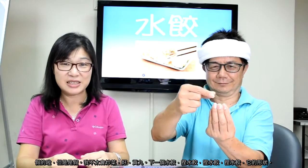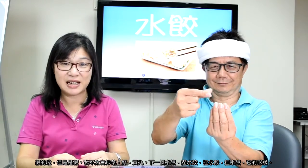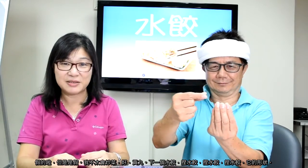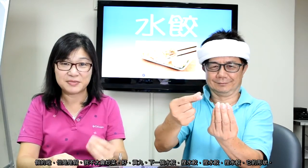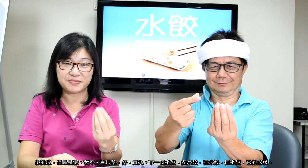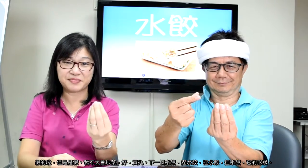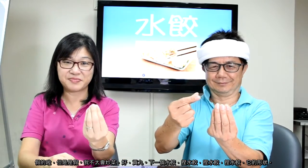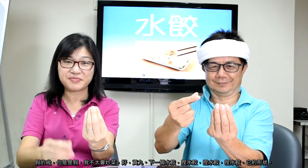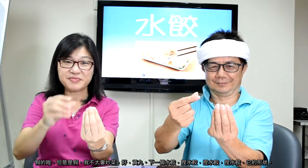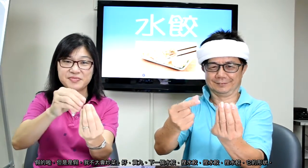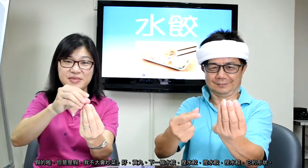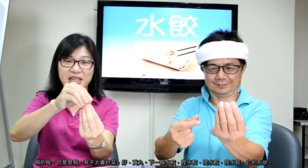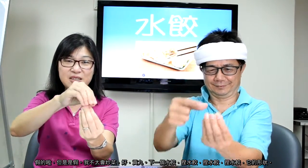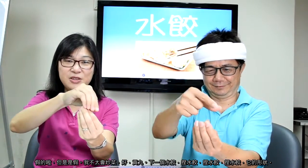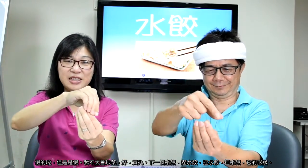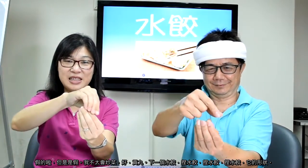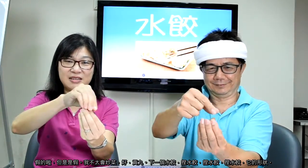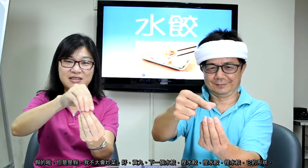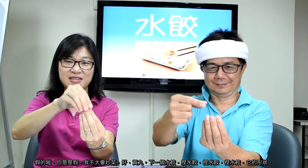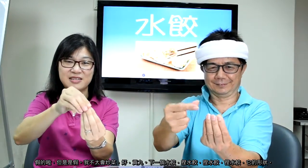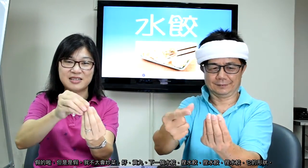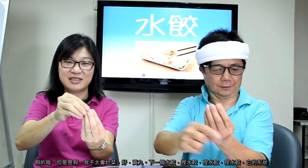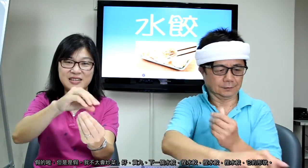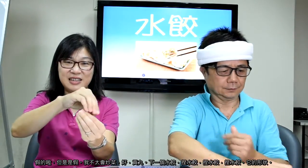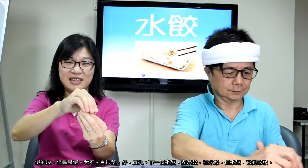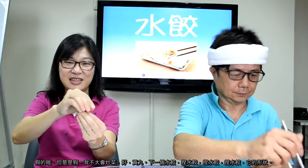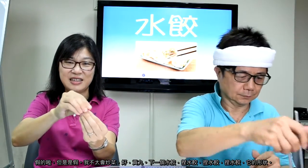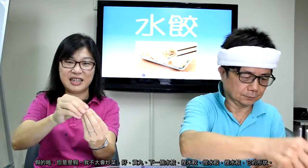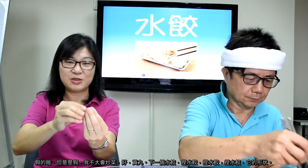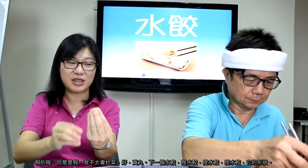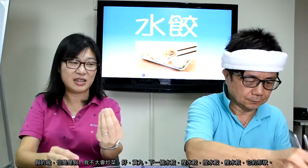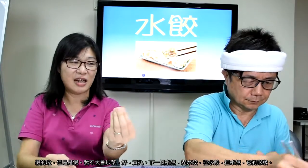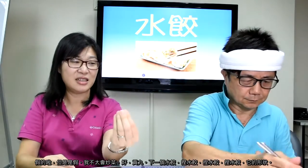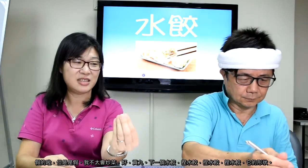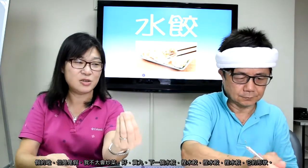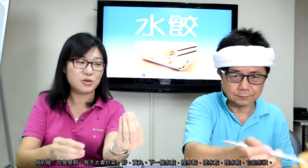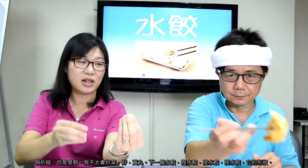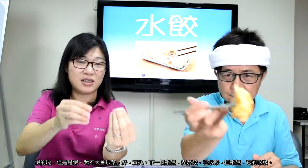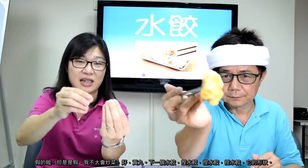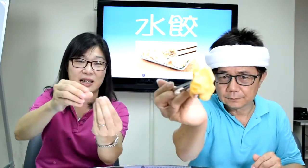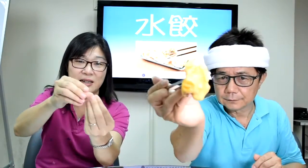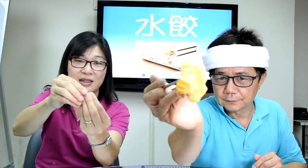饺，捏水饺，捏水饺，它的形状，你看，